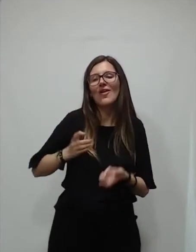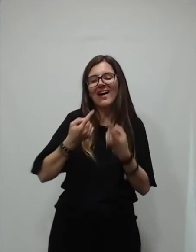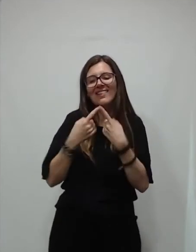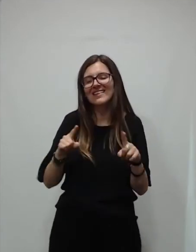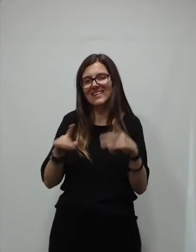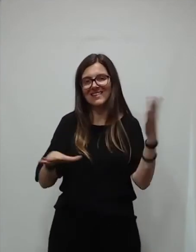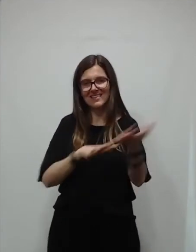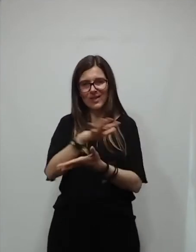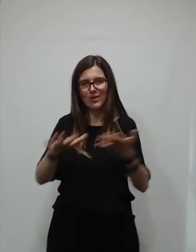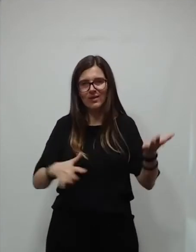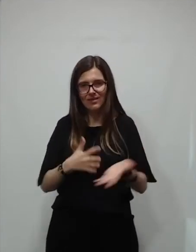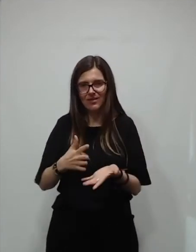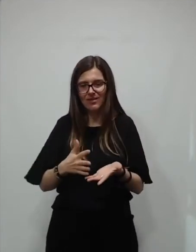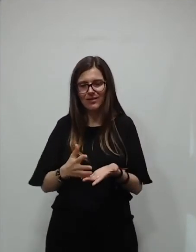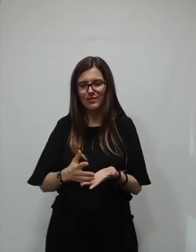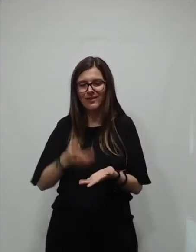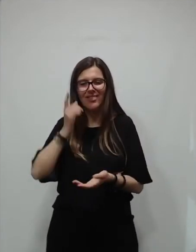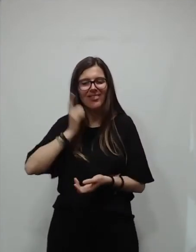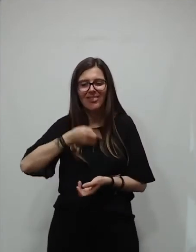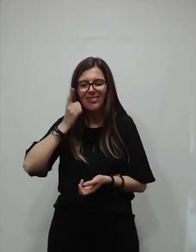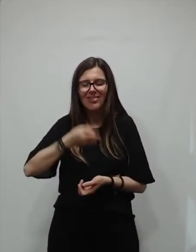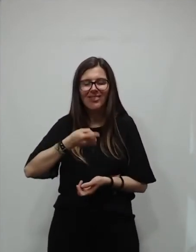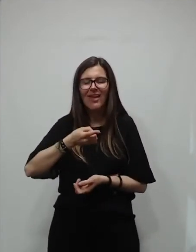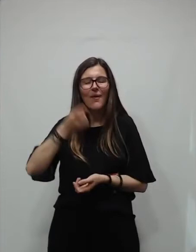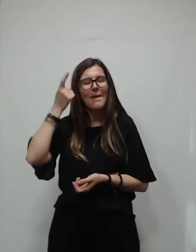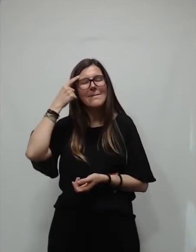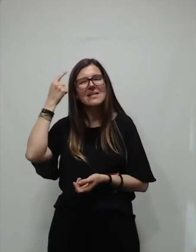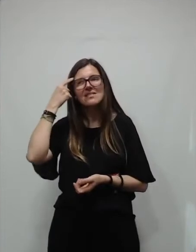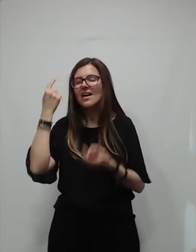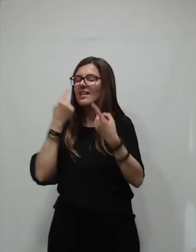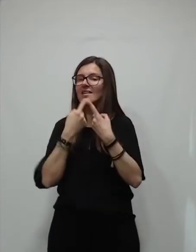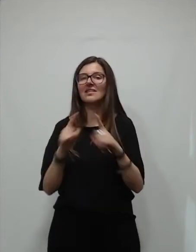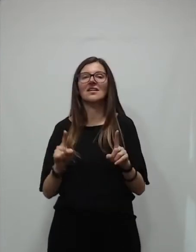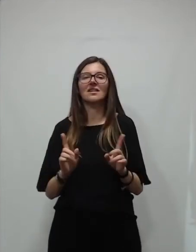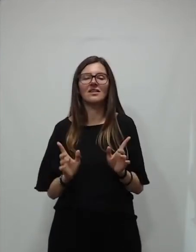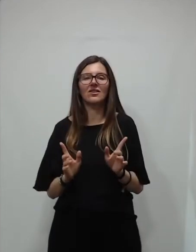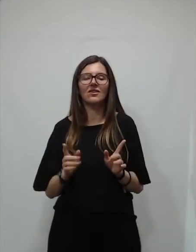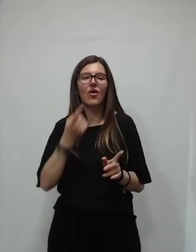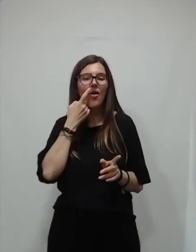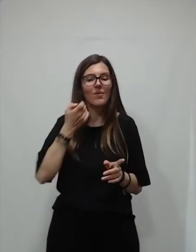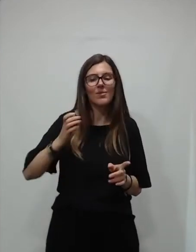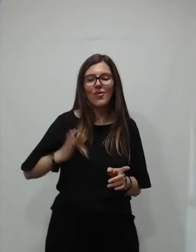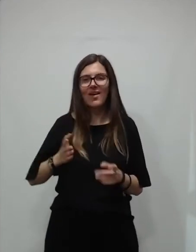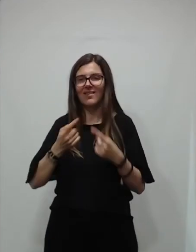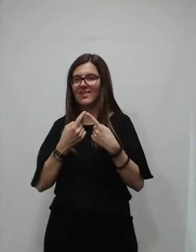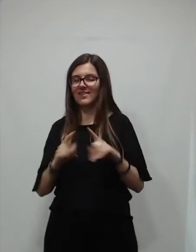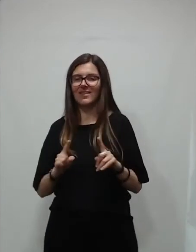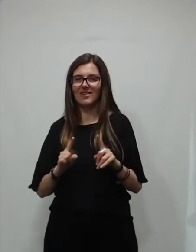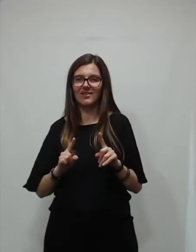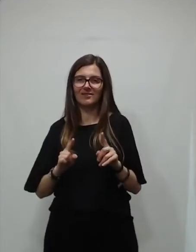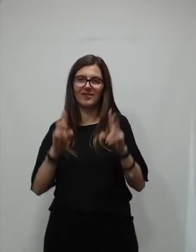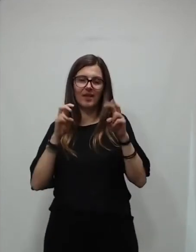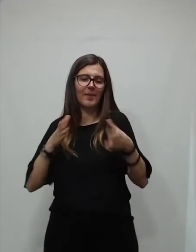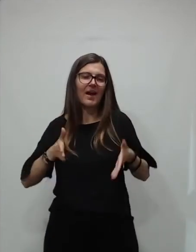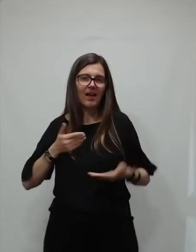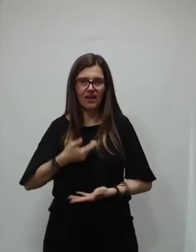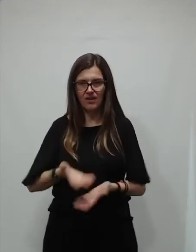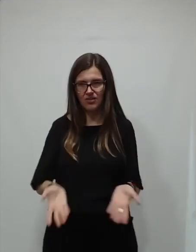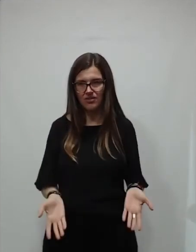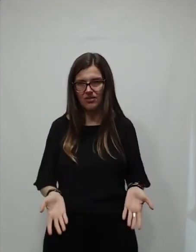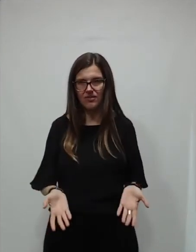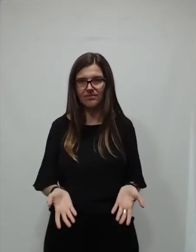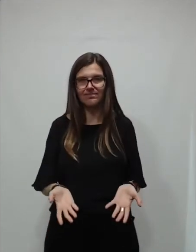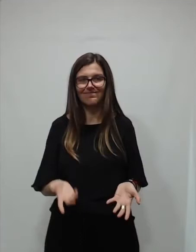Bueno, no sé si en realidad no te respondo lo que me preguntaste, sino que te digo la falta de perspectiva de